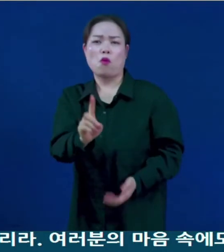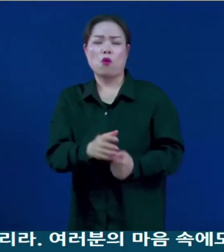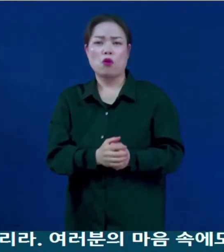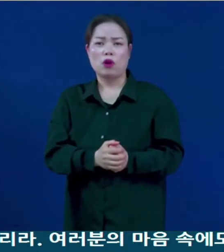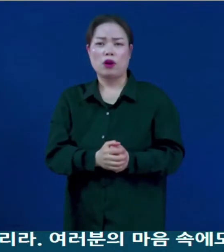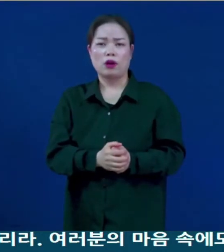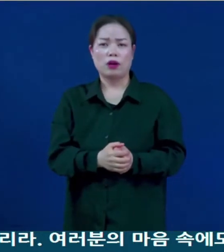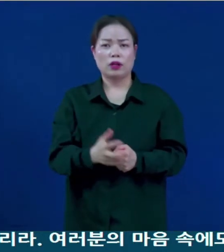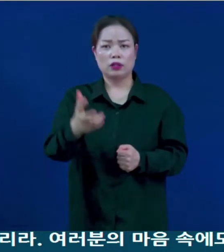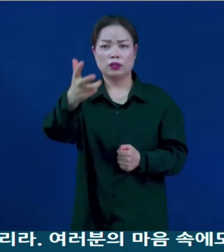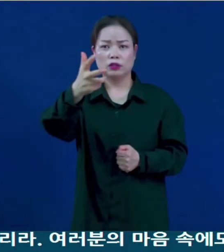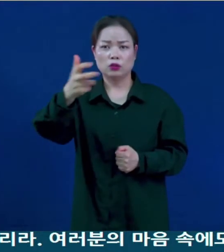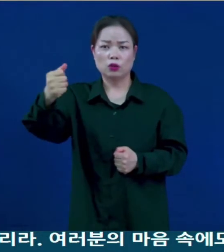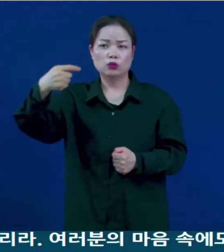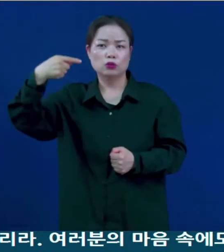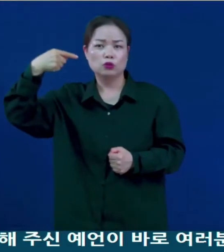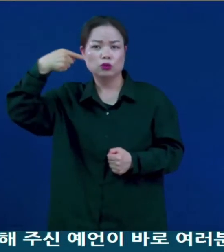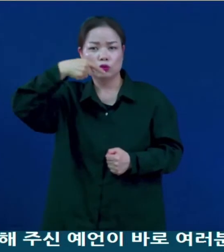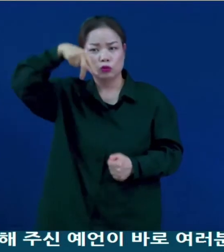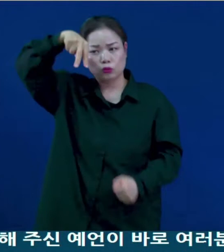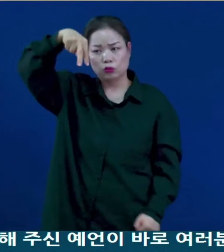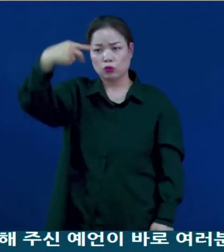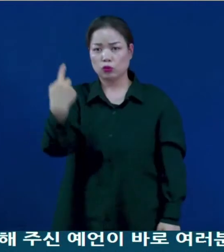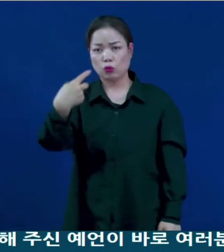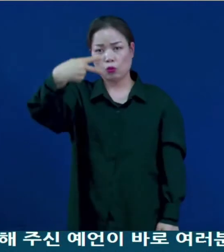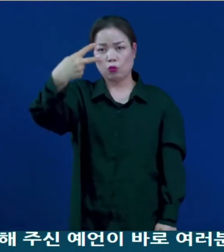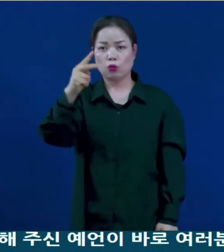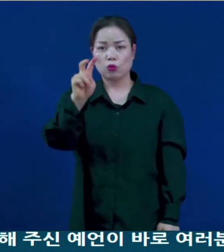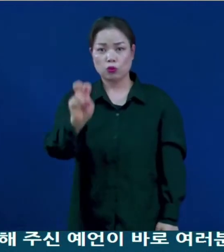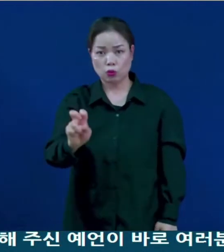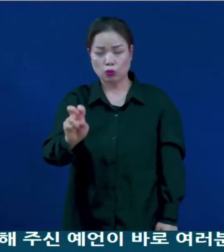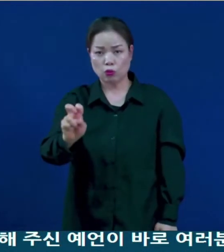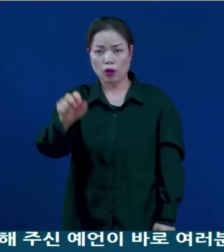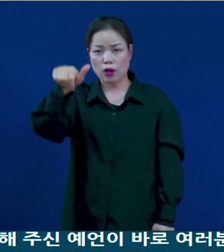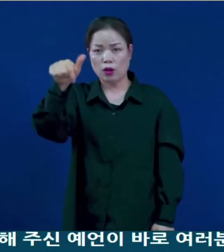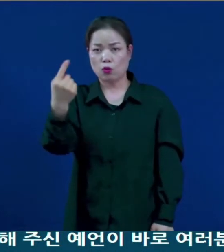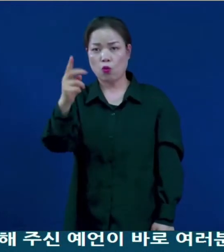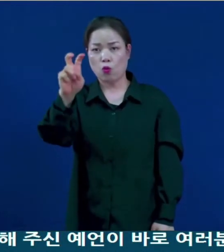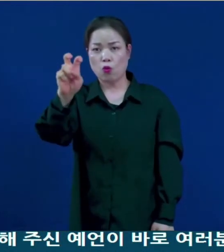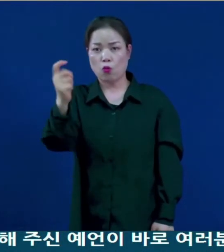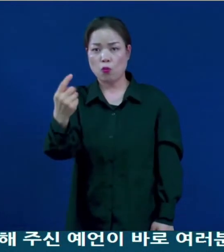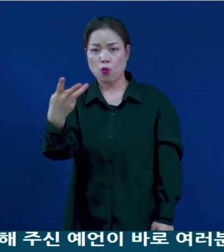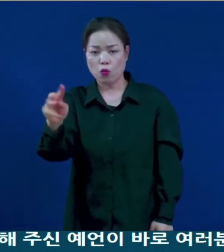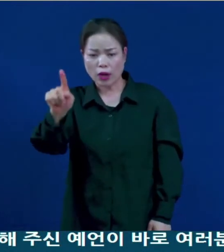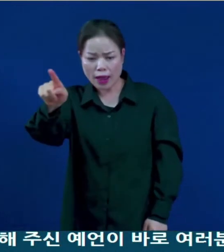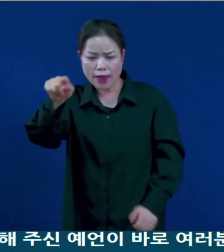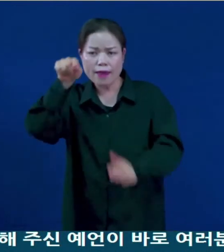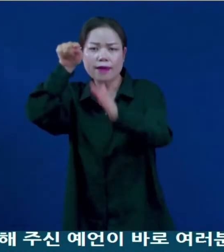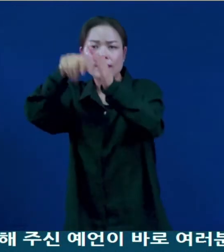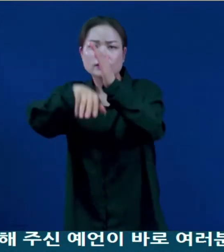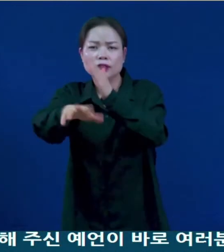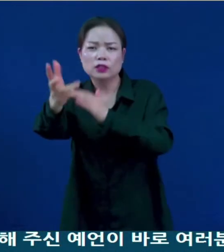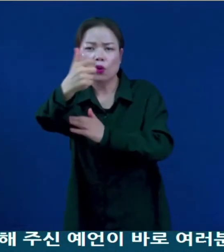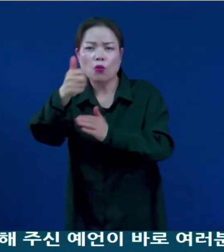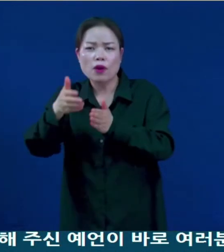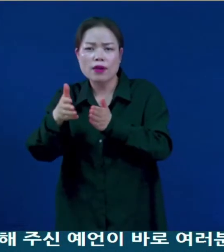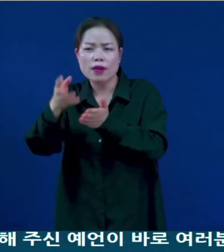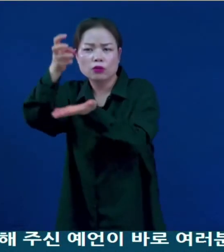여호와께서 소돔과 고모라를 살펴보시러 가는 길에 아브라함에게 여호와의 길이